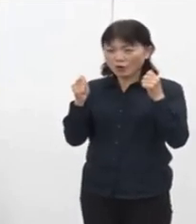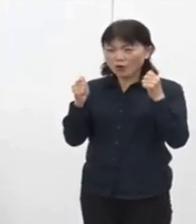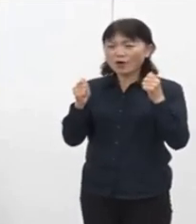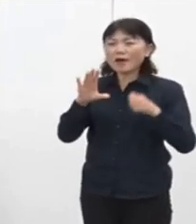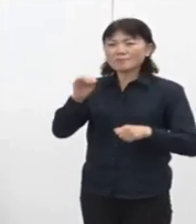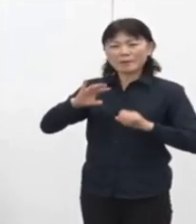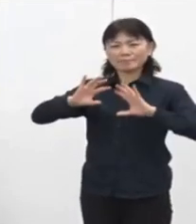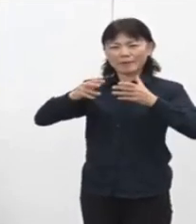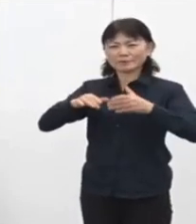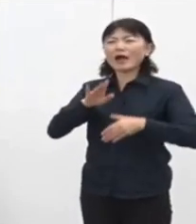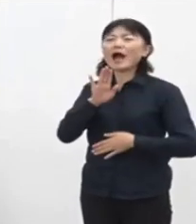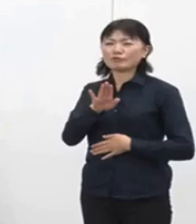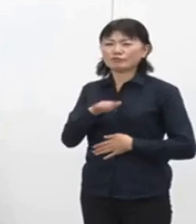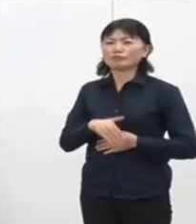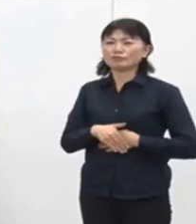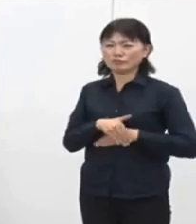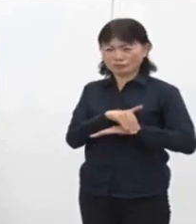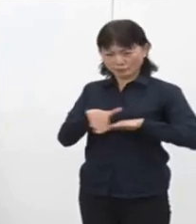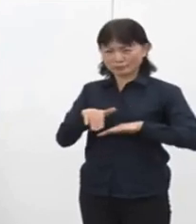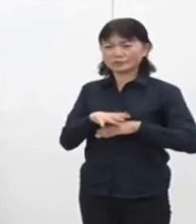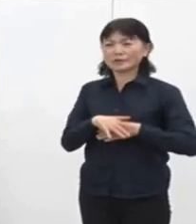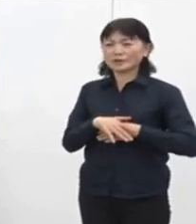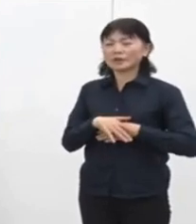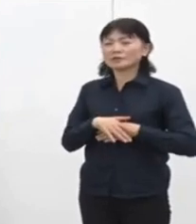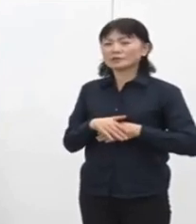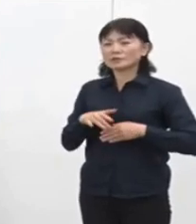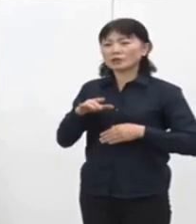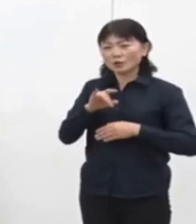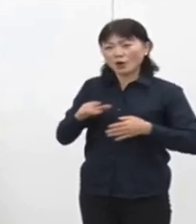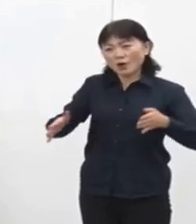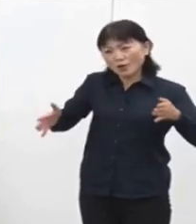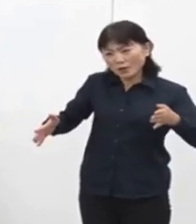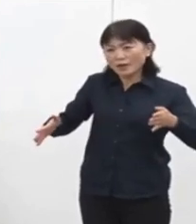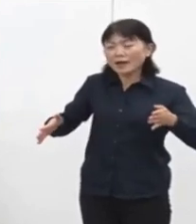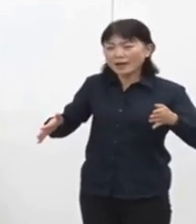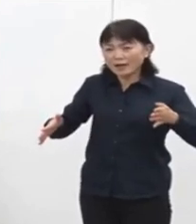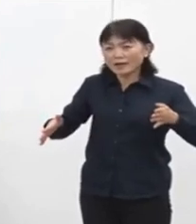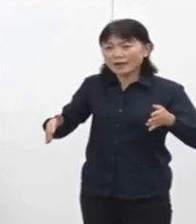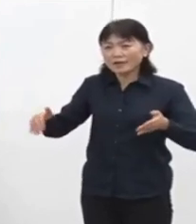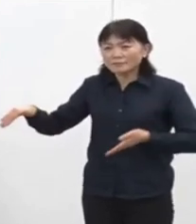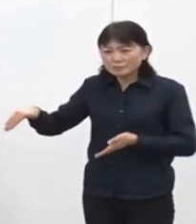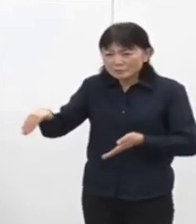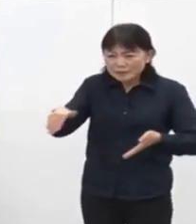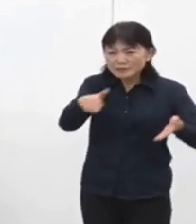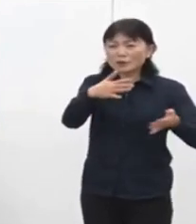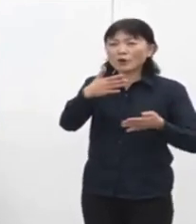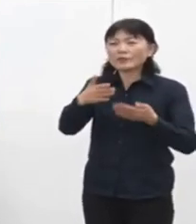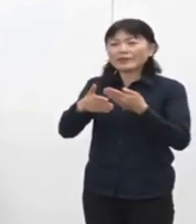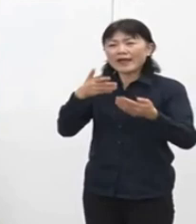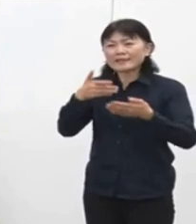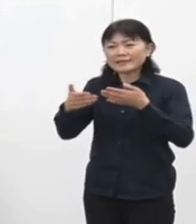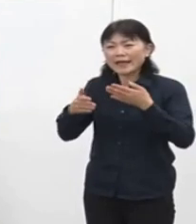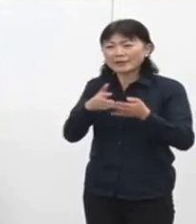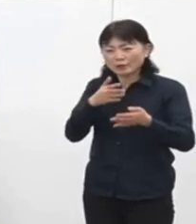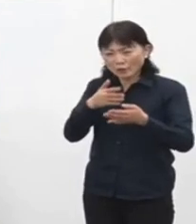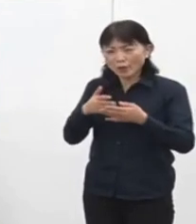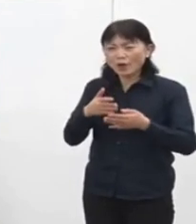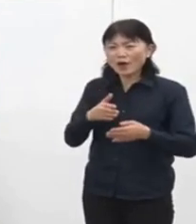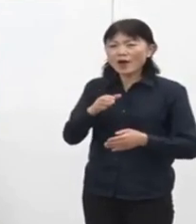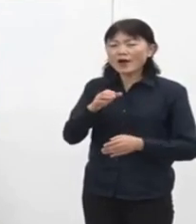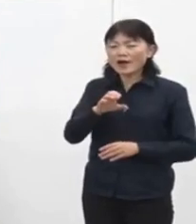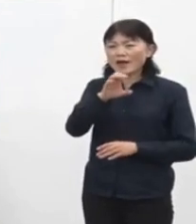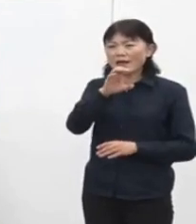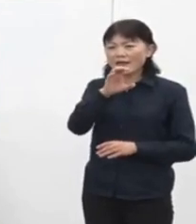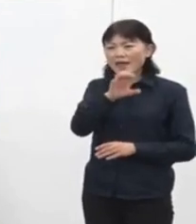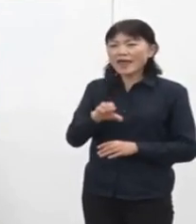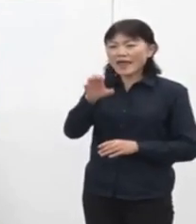ますので、この万博の期間、道の未来体験エキスポとしてこれ御堂筋はあの活用してです